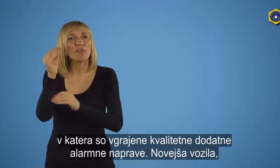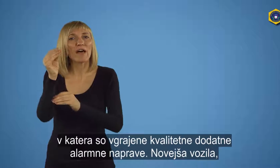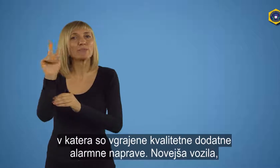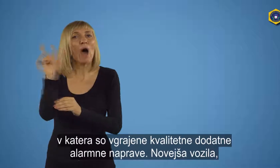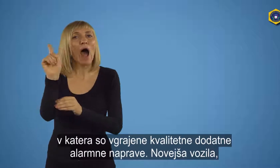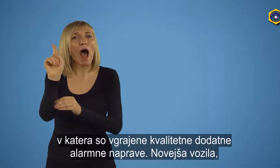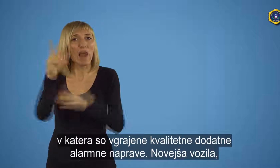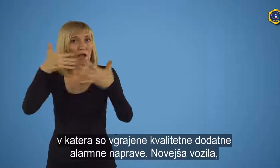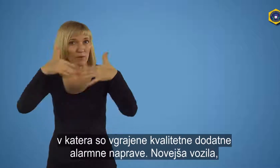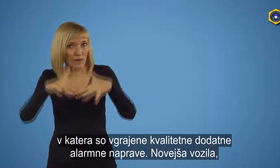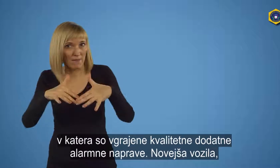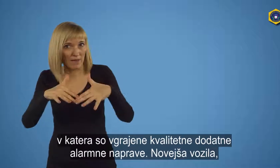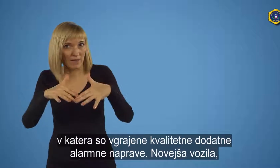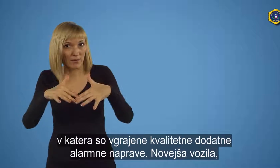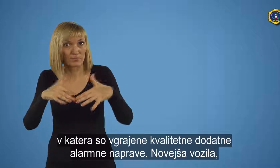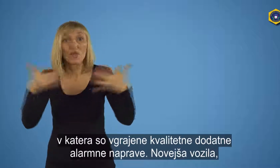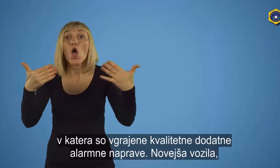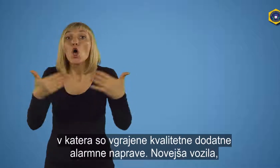naprave.